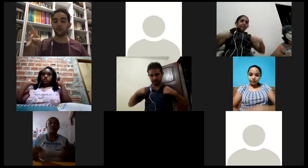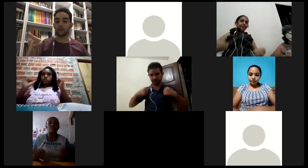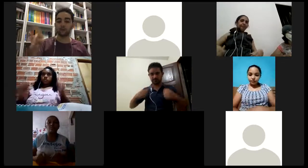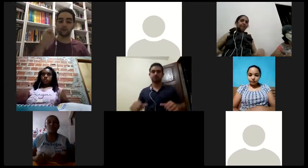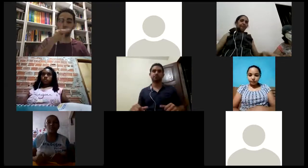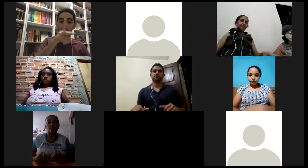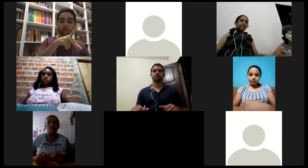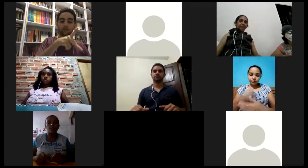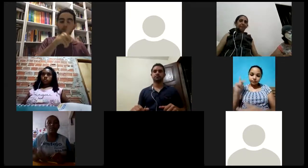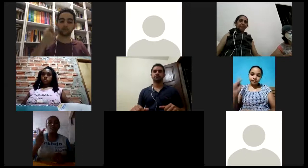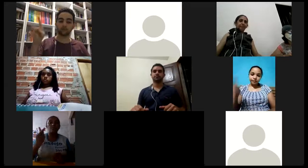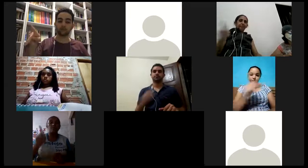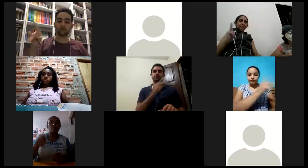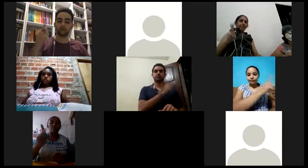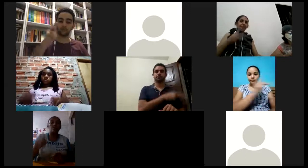Professor.